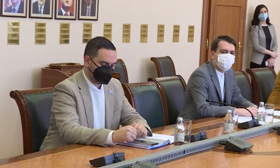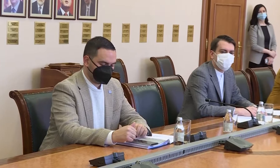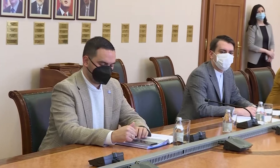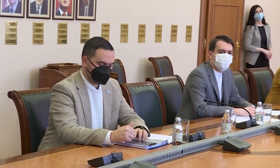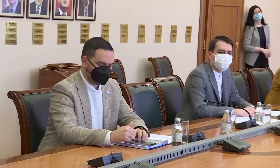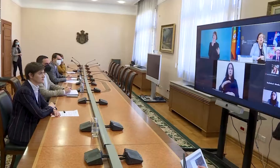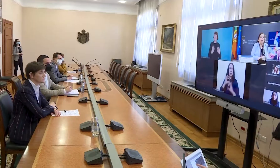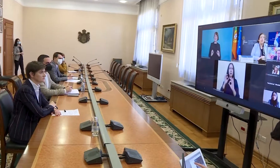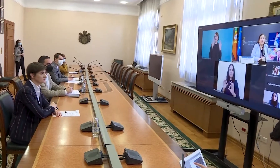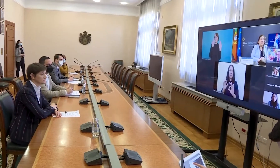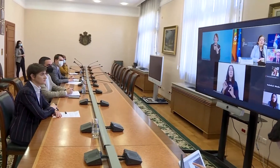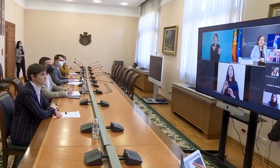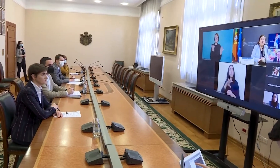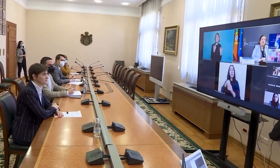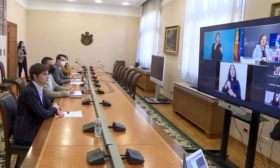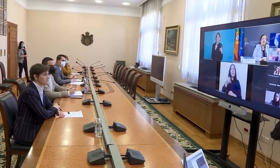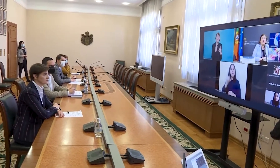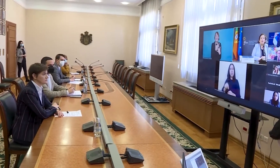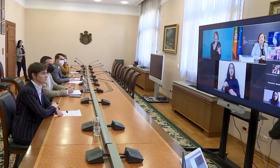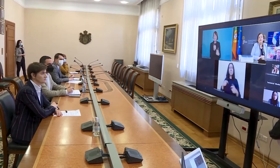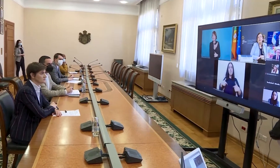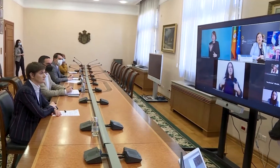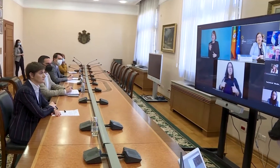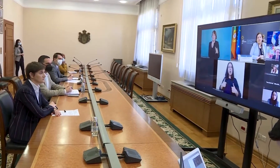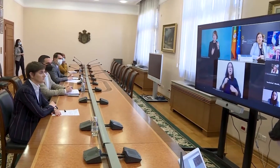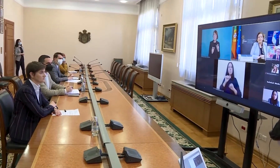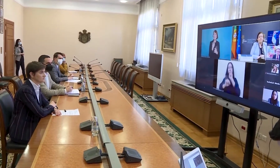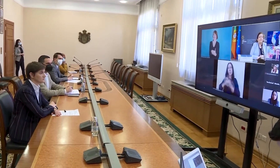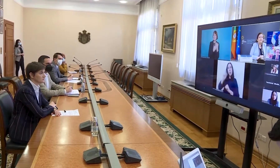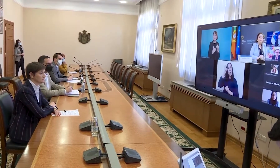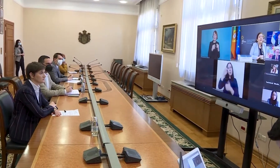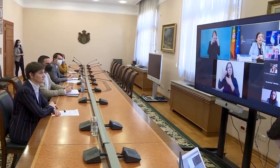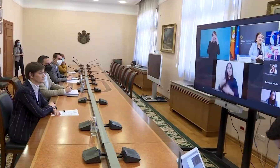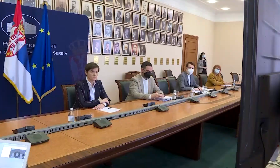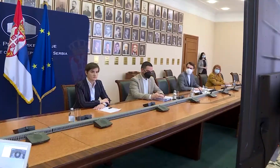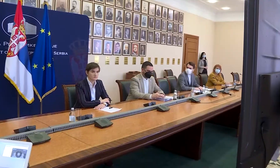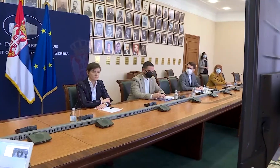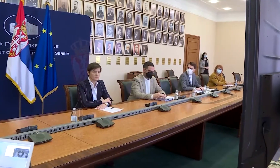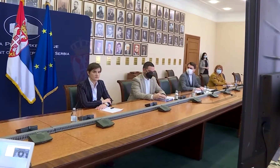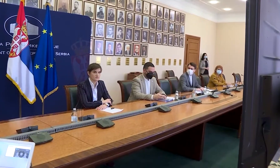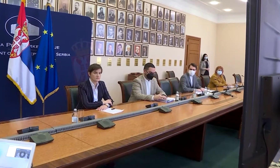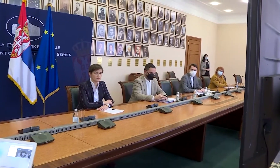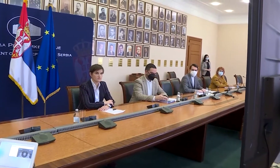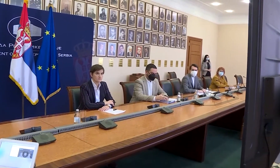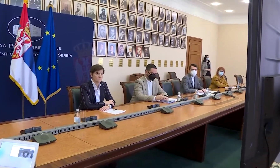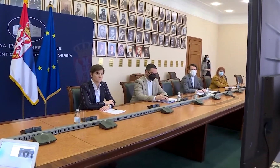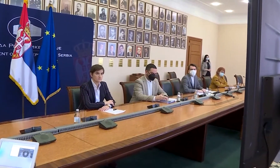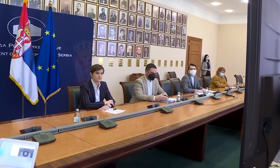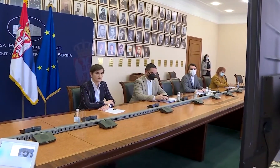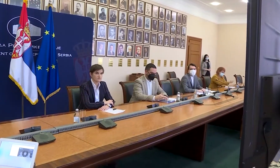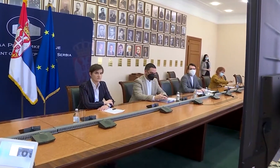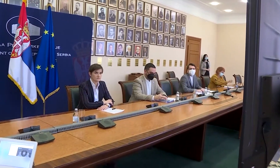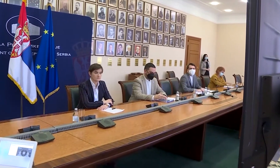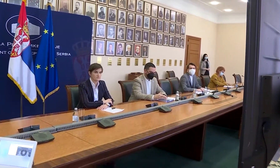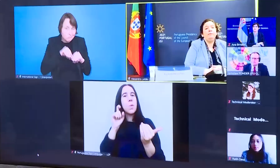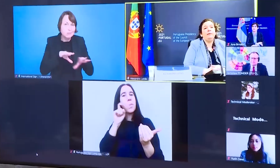IKT za sve u organizaciji Evropske komisije i Međunarodne telekomunikacijske unije, a u okviru predsjedavanja Portugala